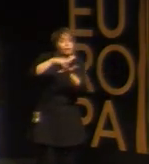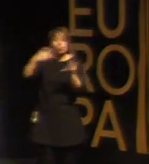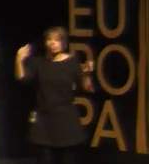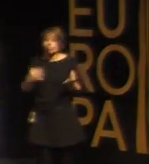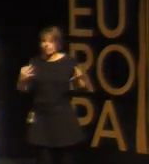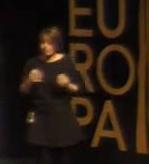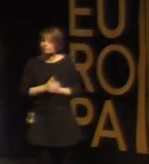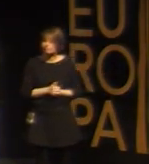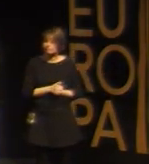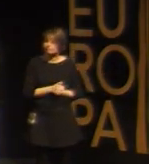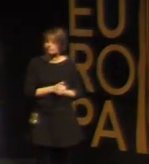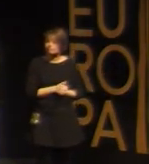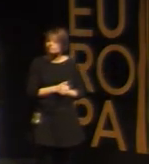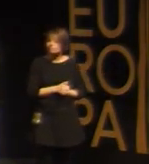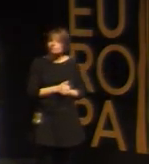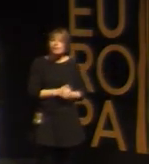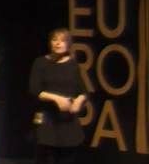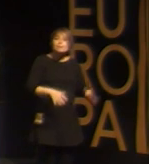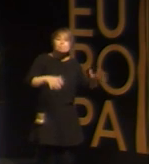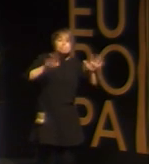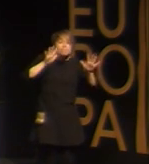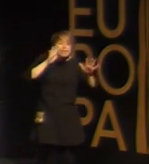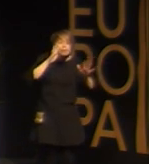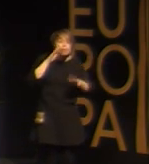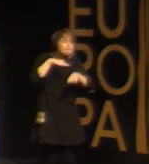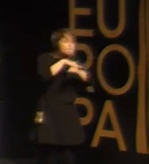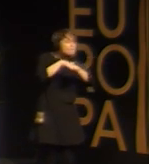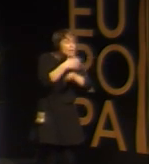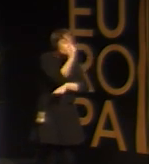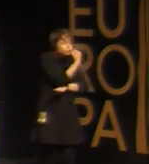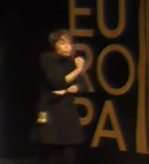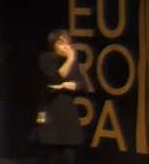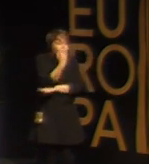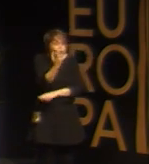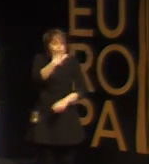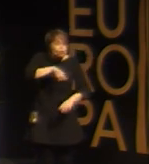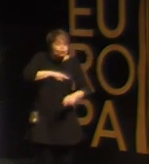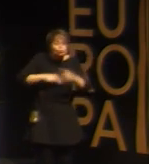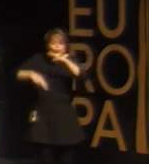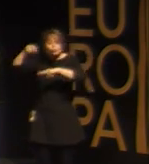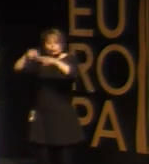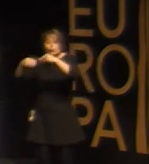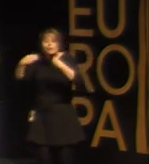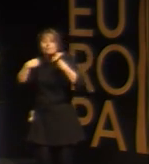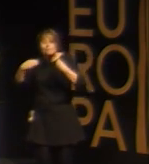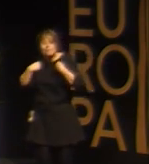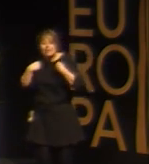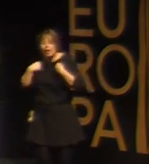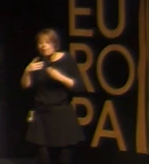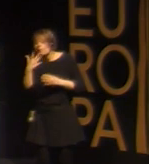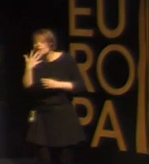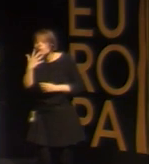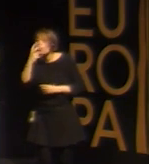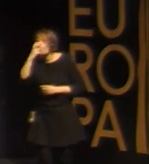una de las emociones pero los pilares fundamentales en los que tenemos que construir su vida son la curiosidad